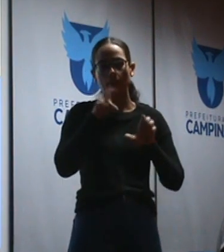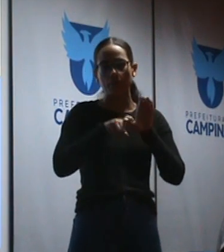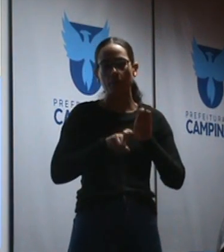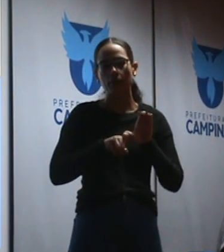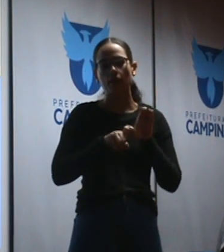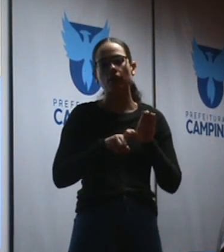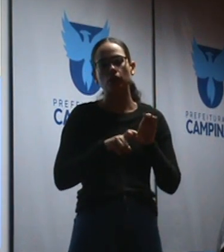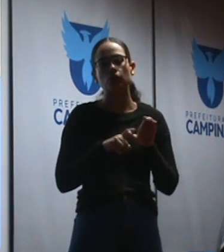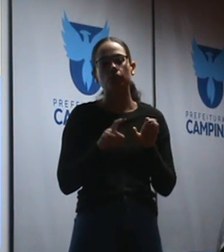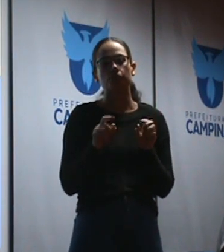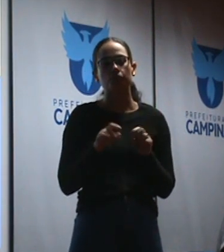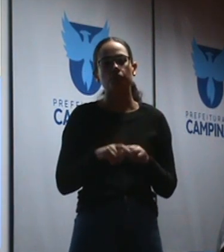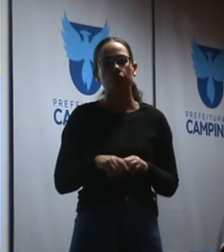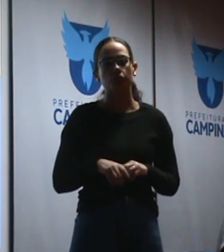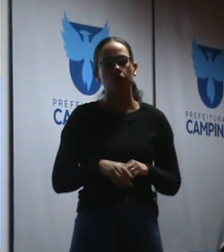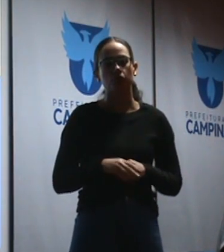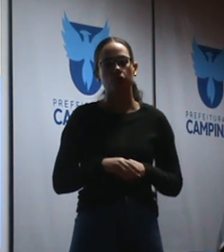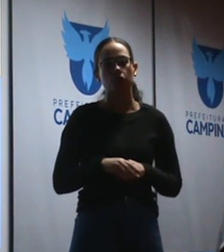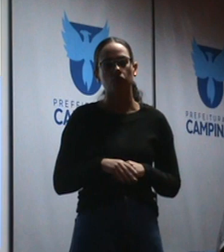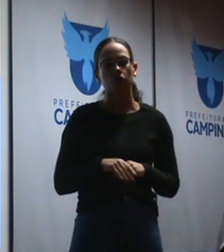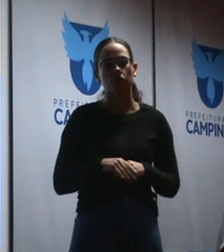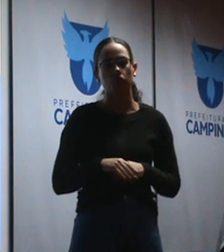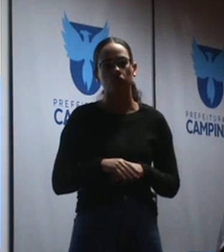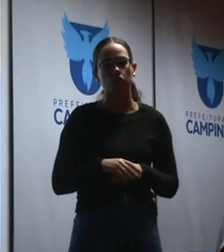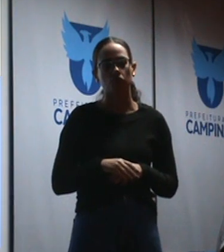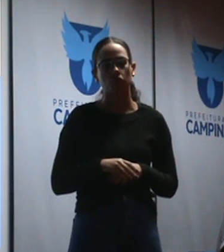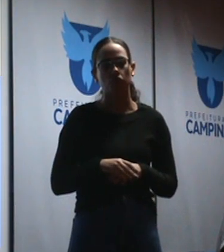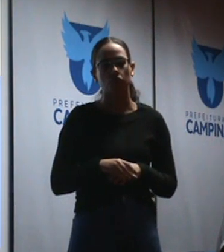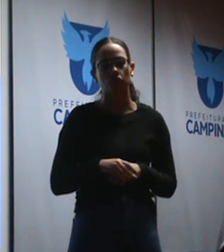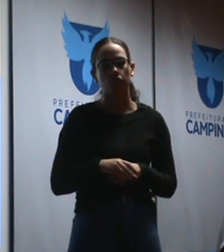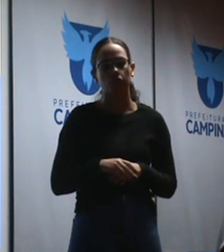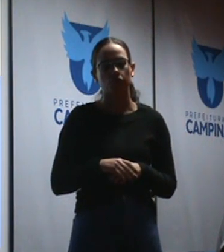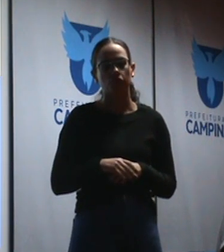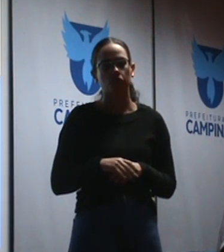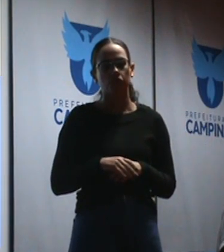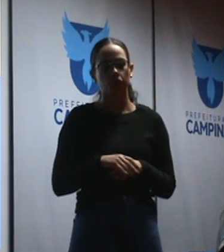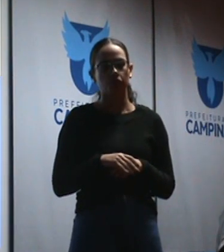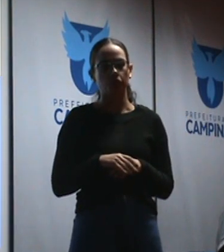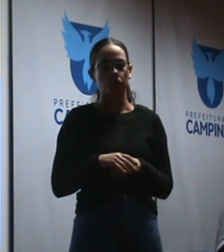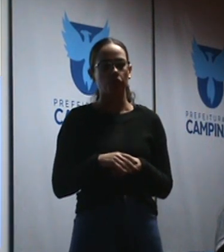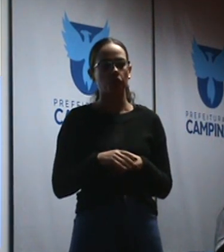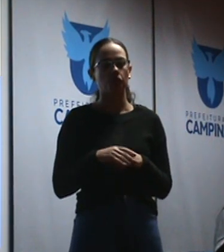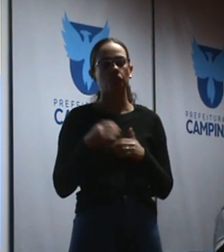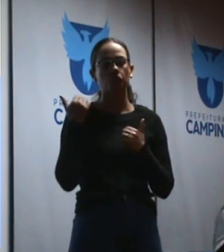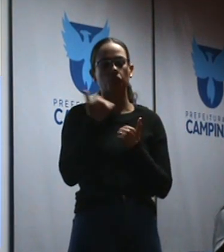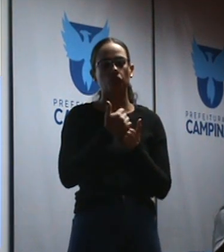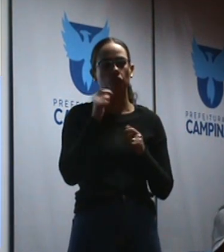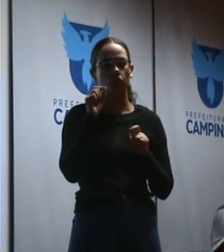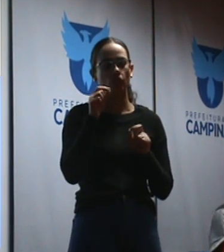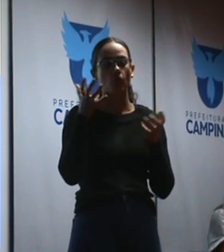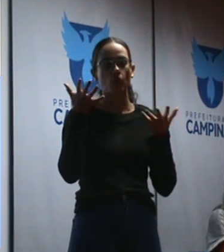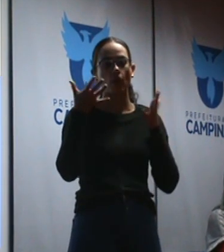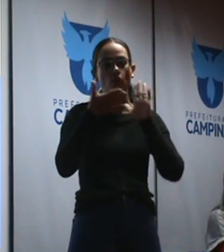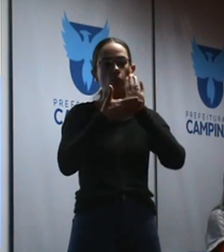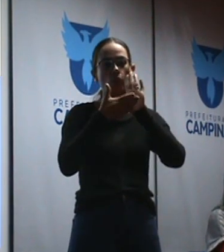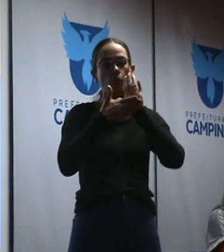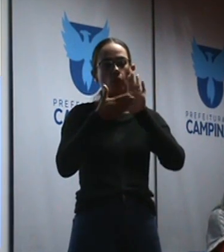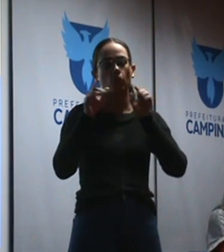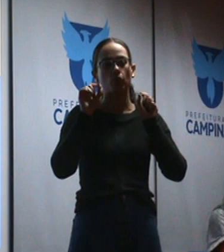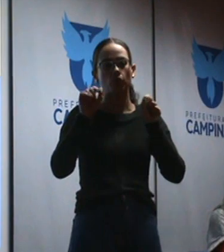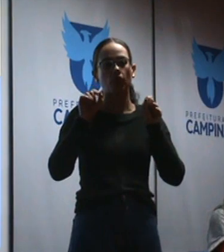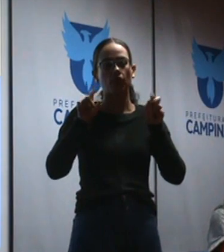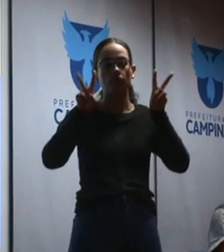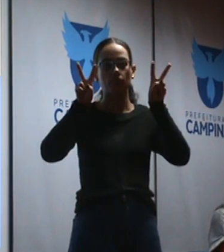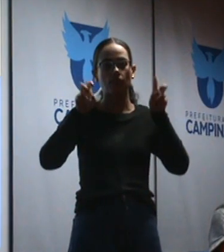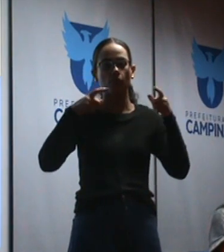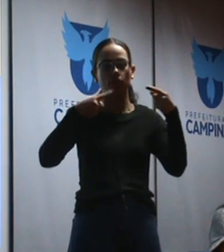acompanhar. Encaminhamento aí. Encaminhamento. Por favor. Eu gostaria de propor que essa discussão que foi